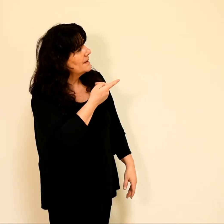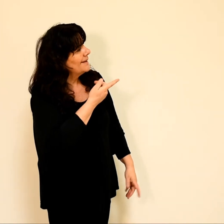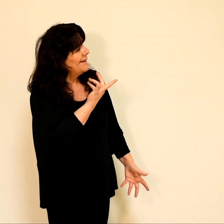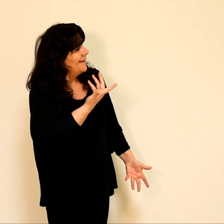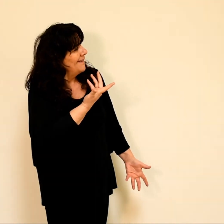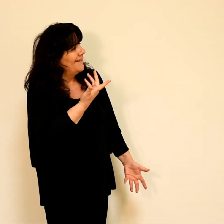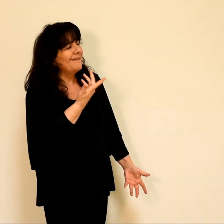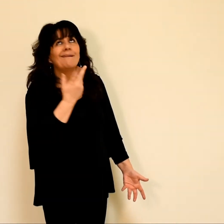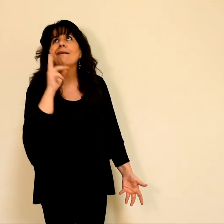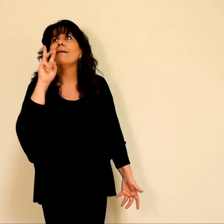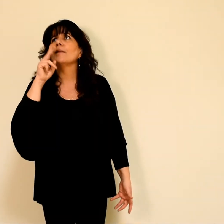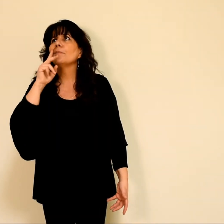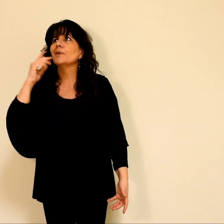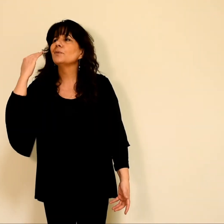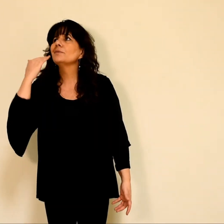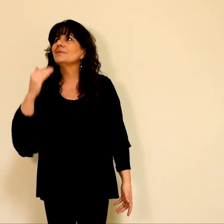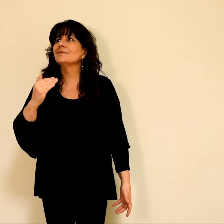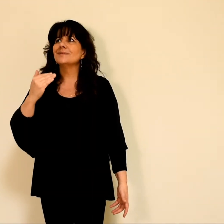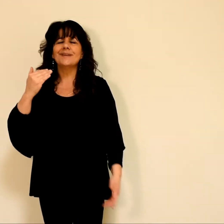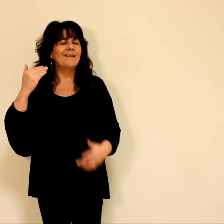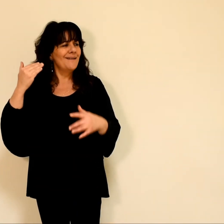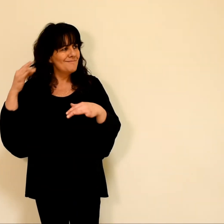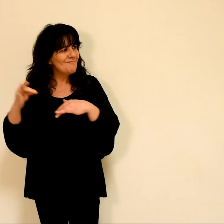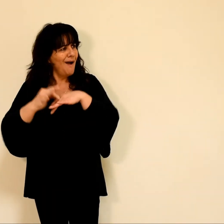« Tout le monde sert le bon vin en premier.